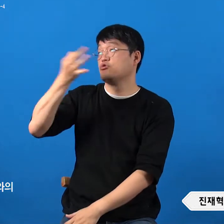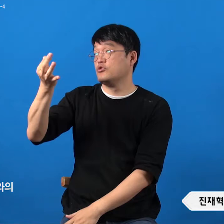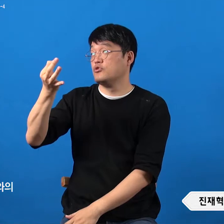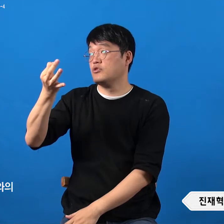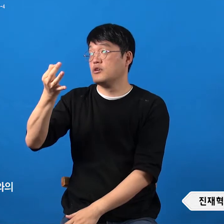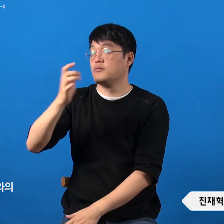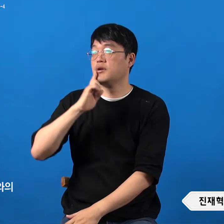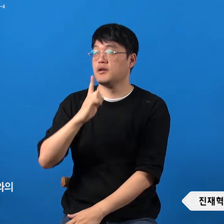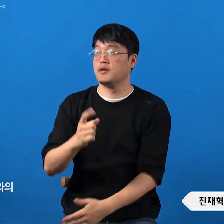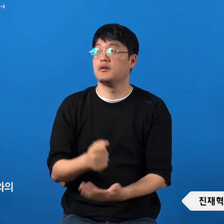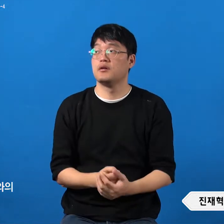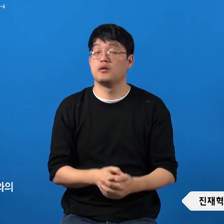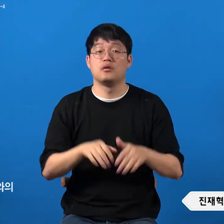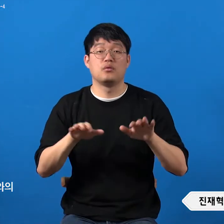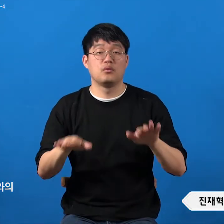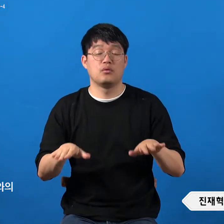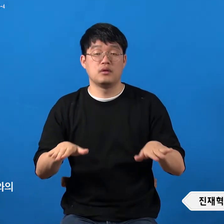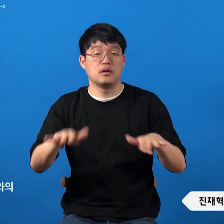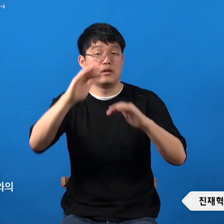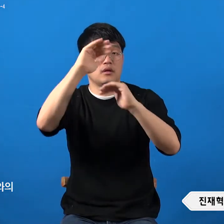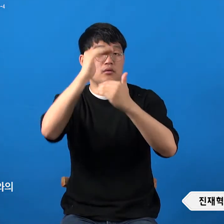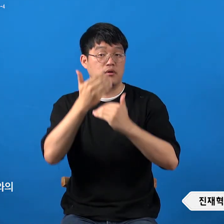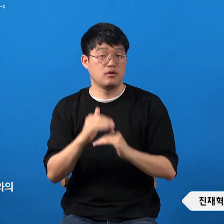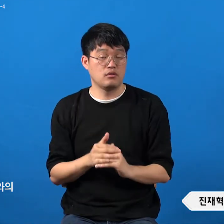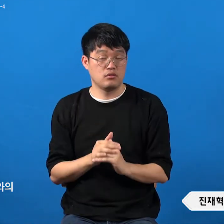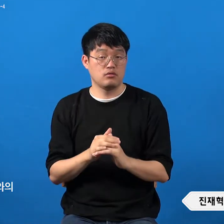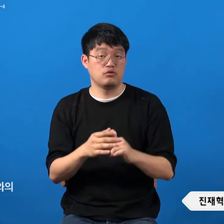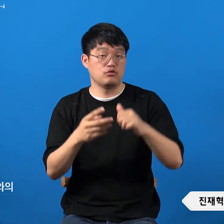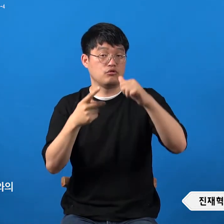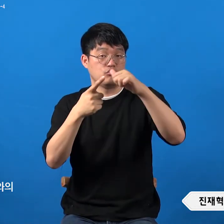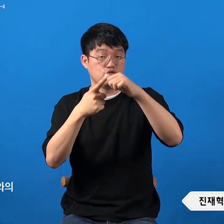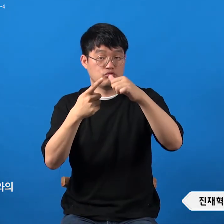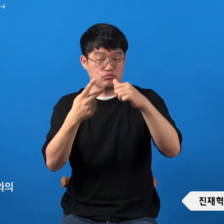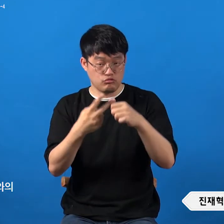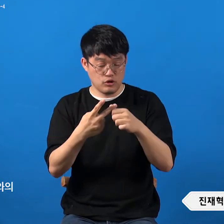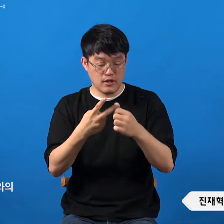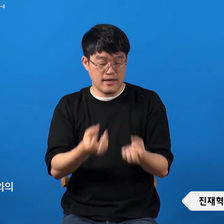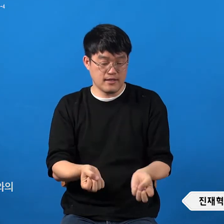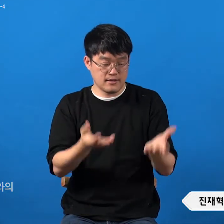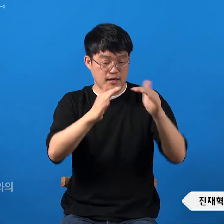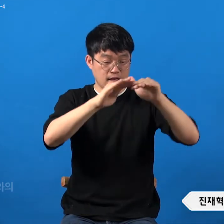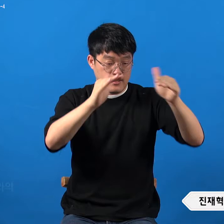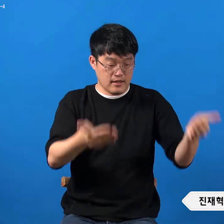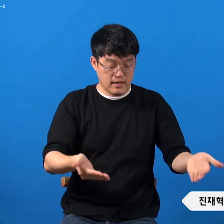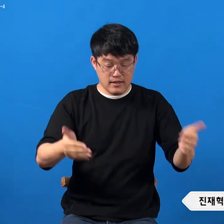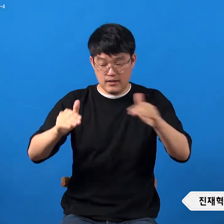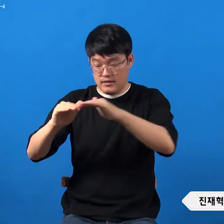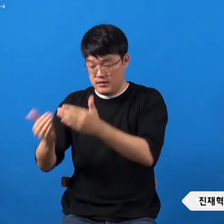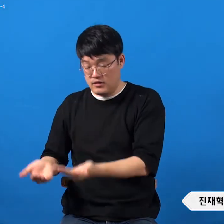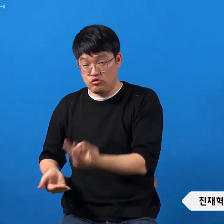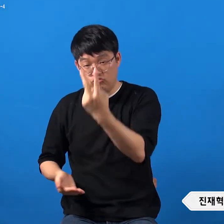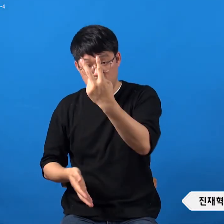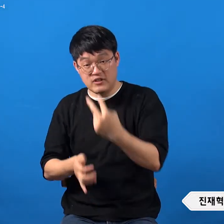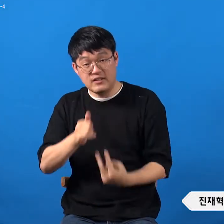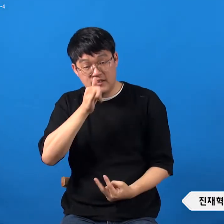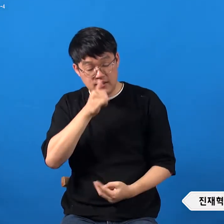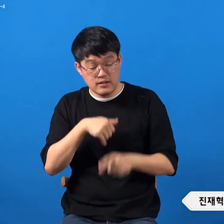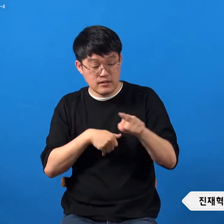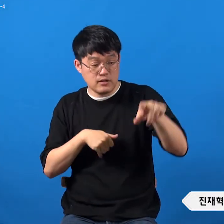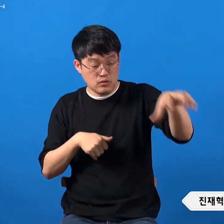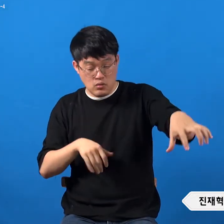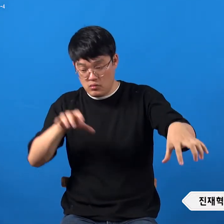이름을 불렀더라. 자, 오늘 본문에서는 두 번의 제단이 등장합니다.